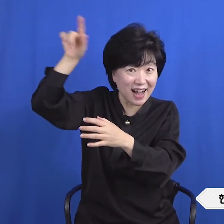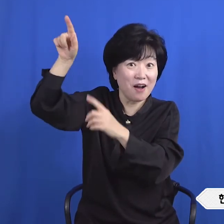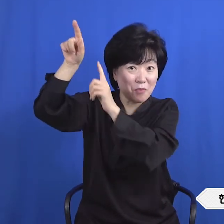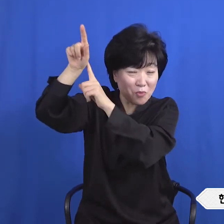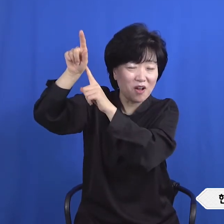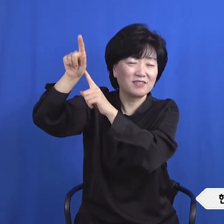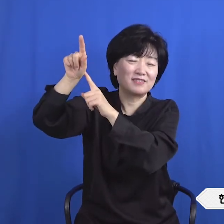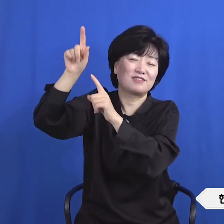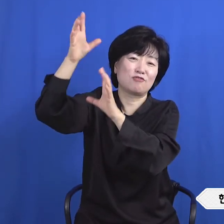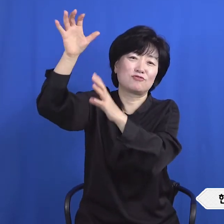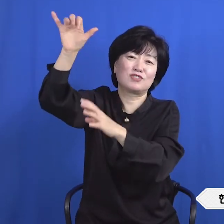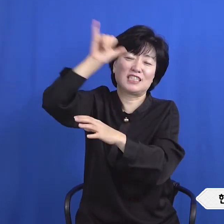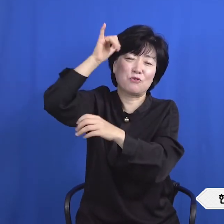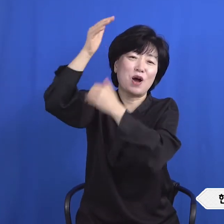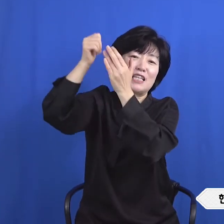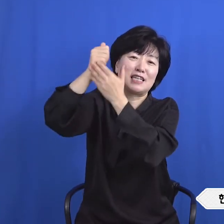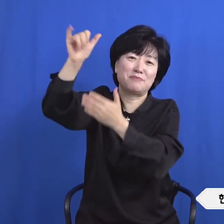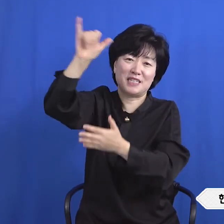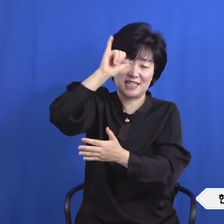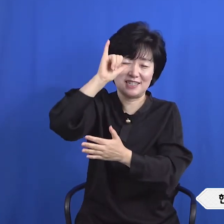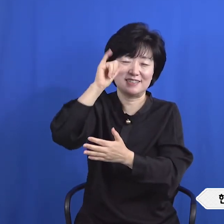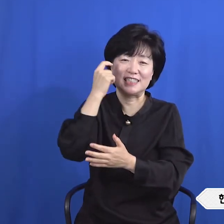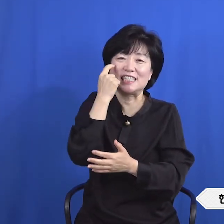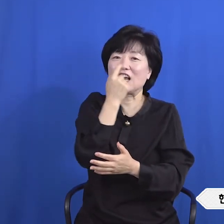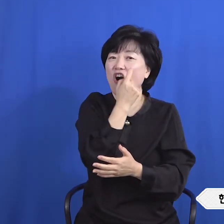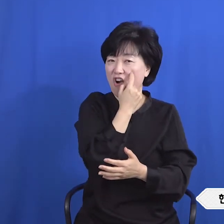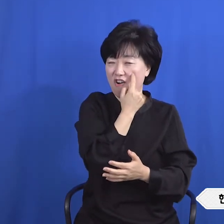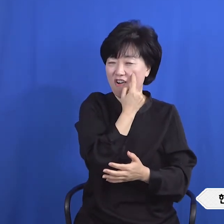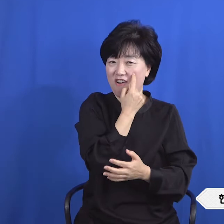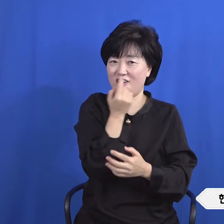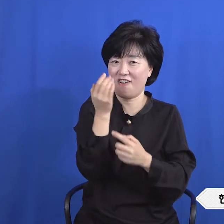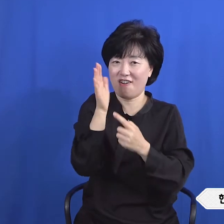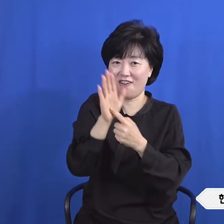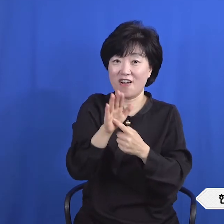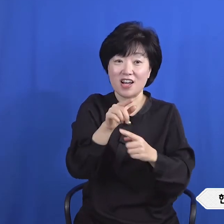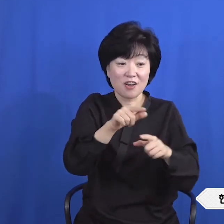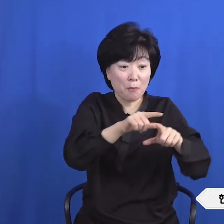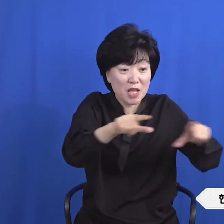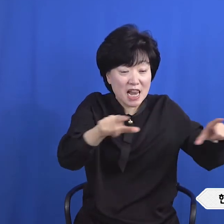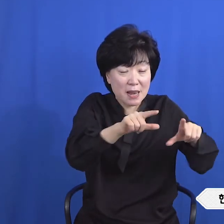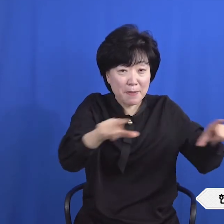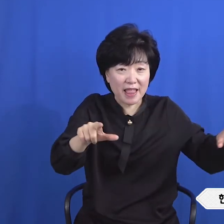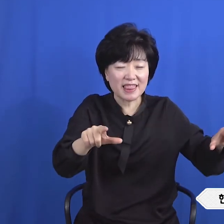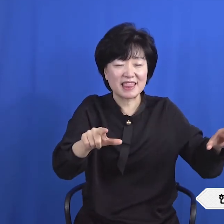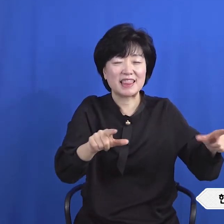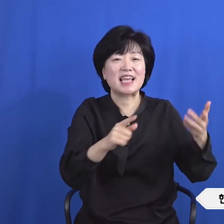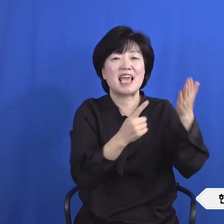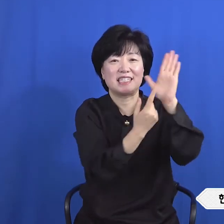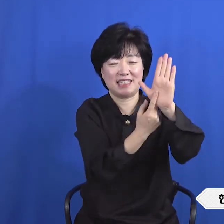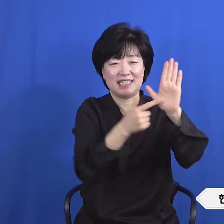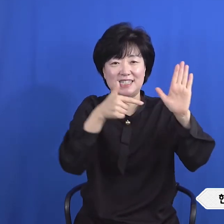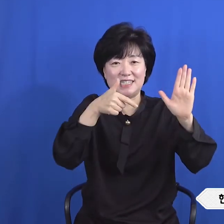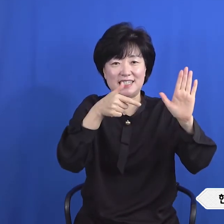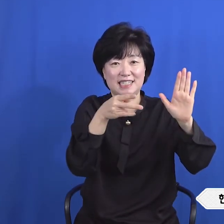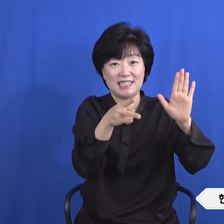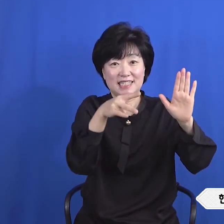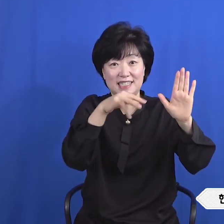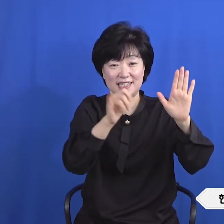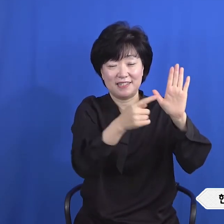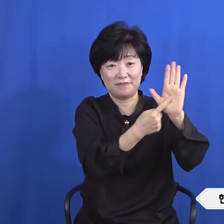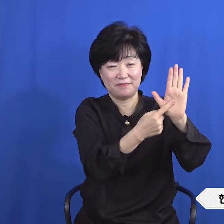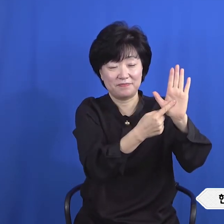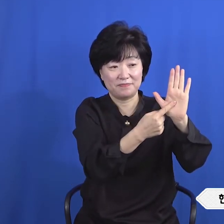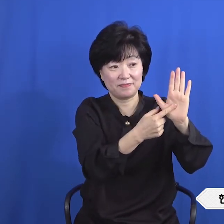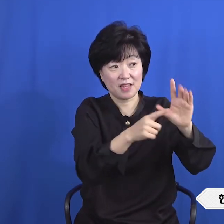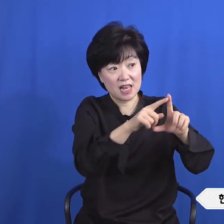계신다는 것을 우리가 알 수 있습니다. 그것이 다 일반 계시입니다. 일반 계시를 통해서